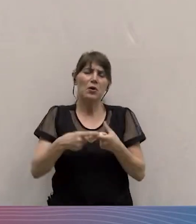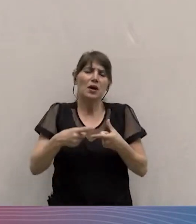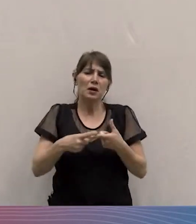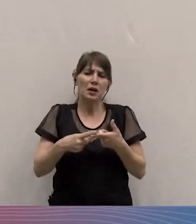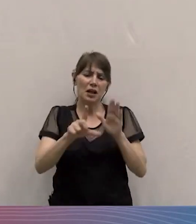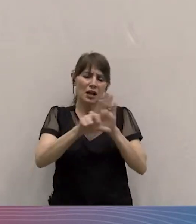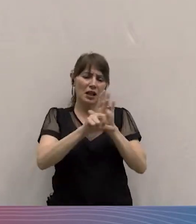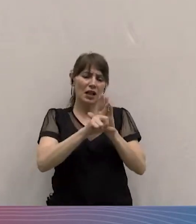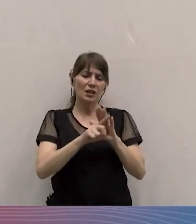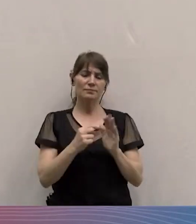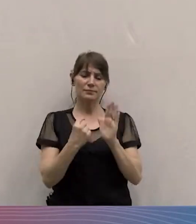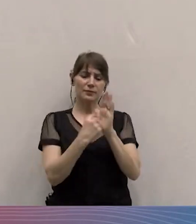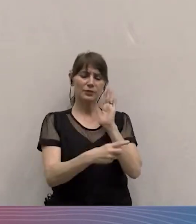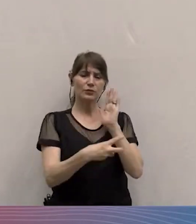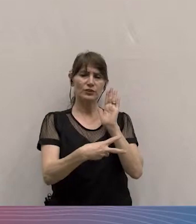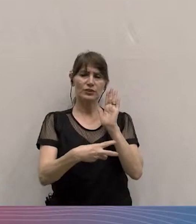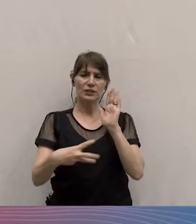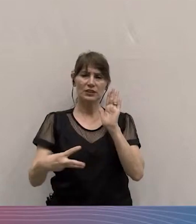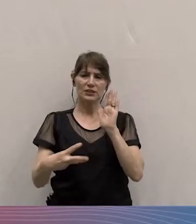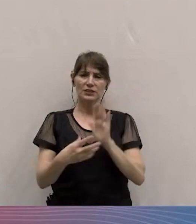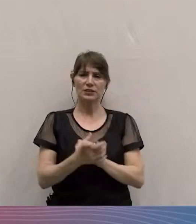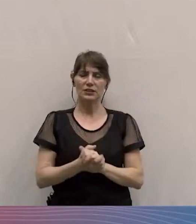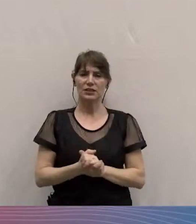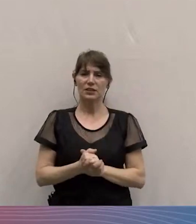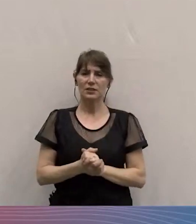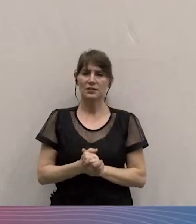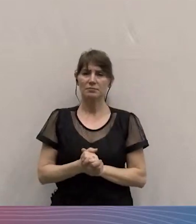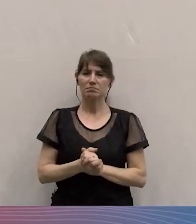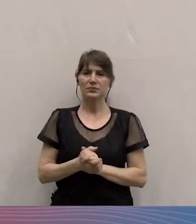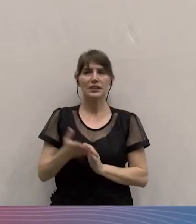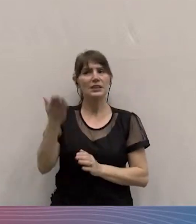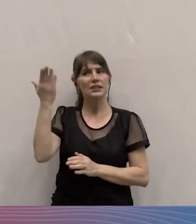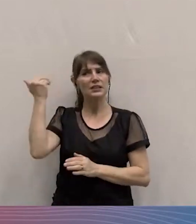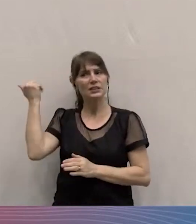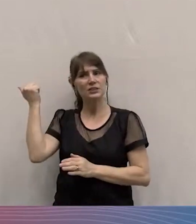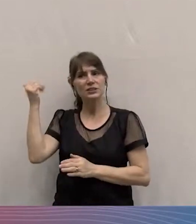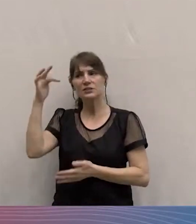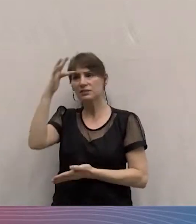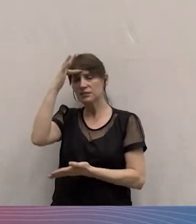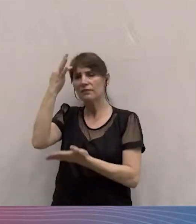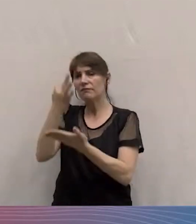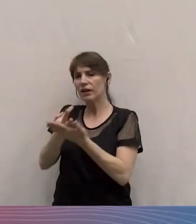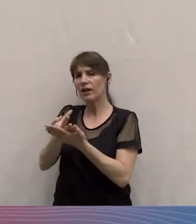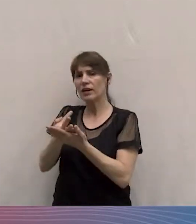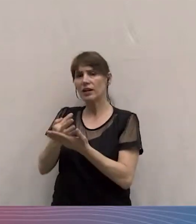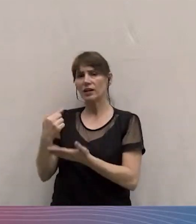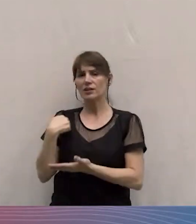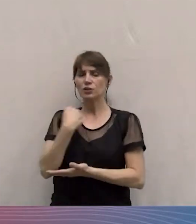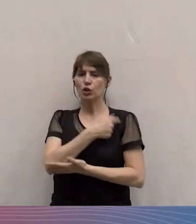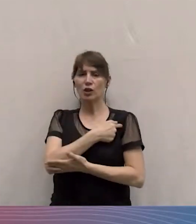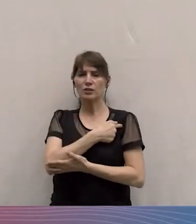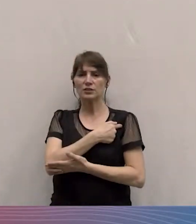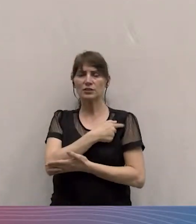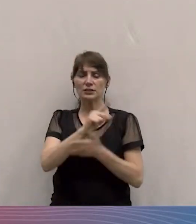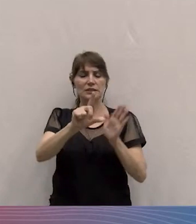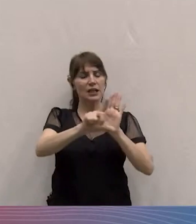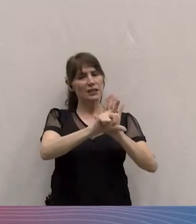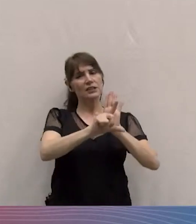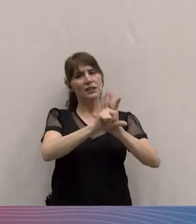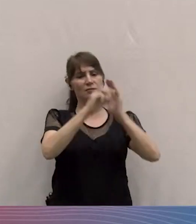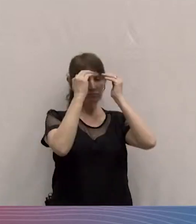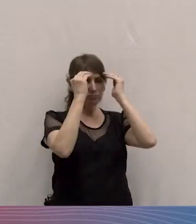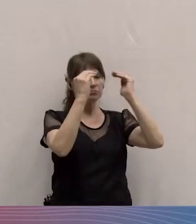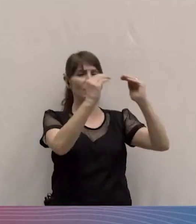Versículo 23. Mas antes que viesse a fé, estávamos sob a tutela da